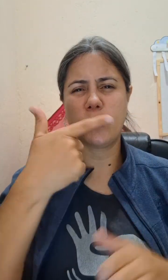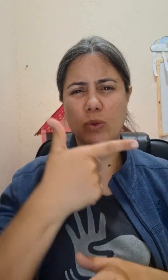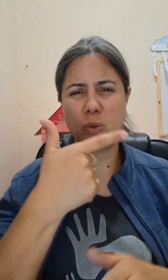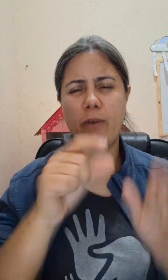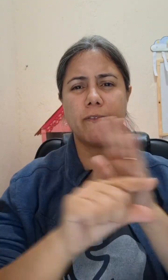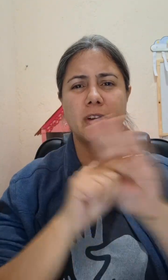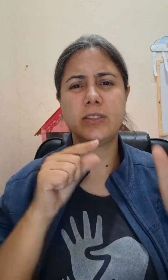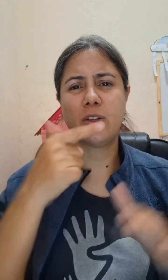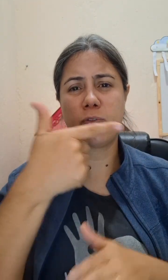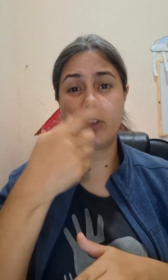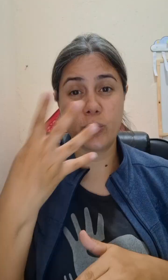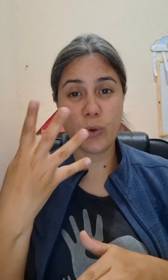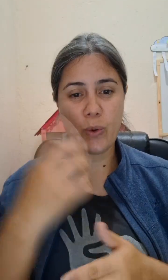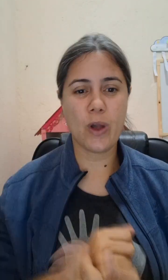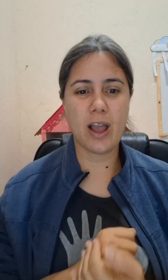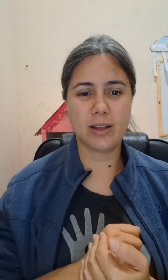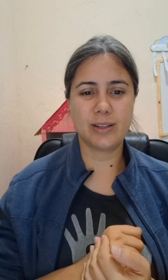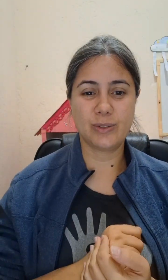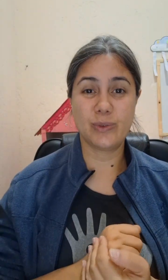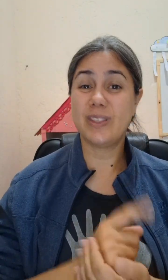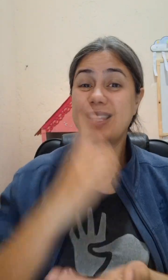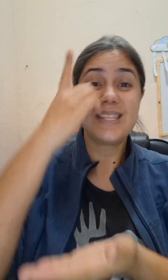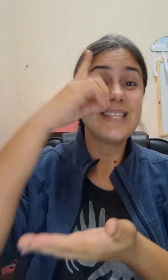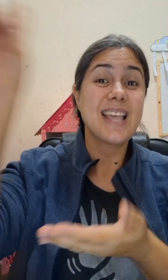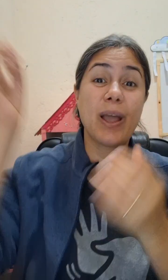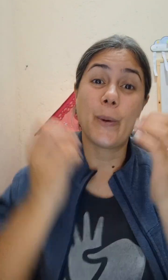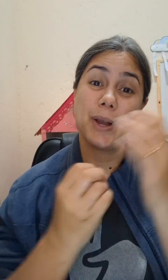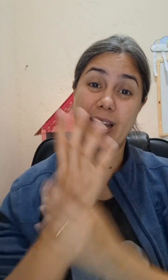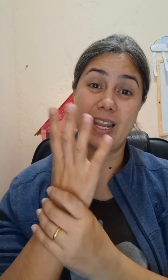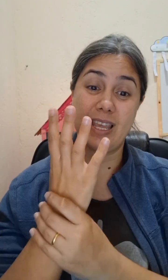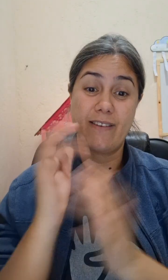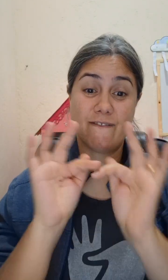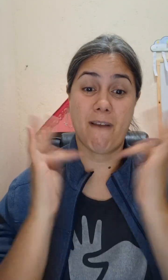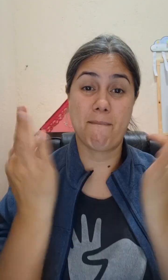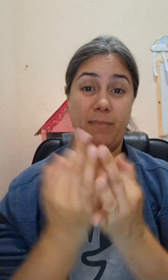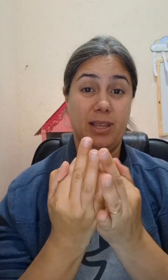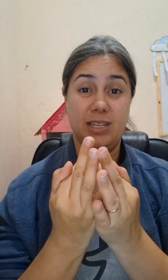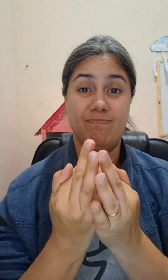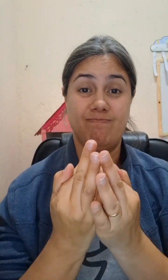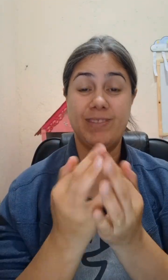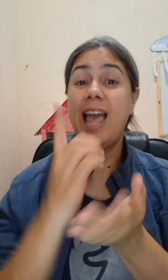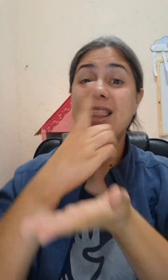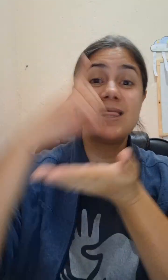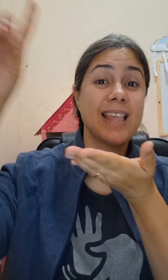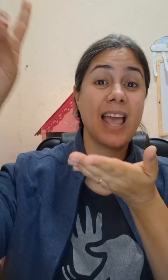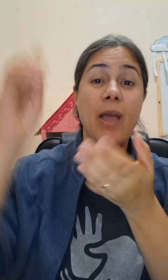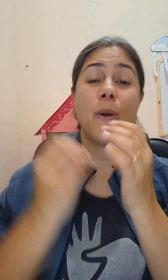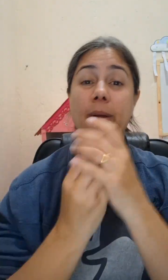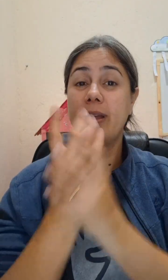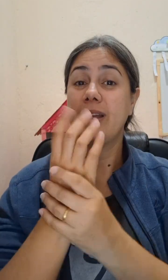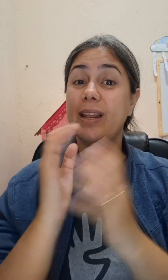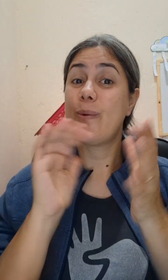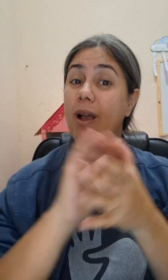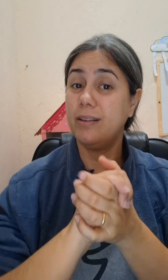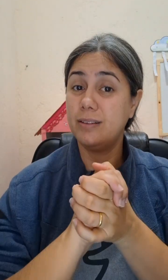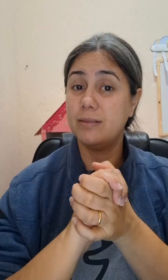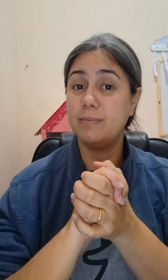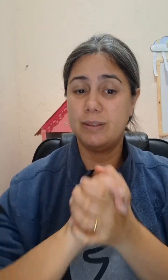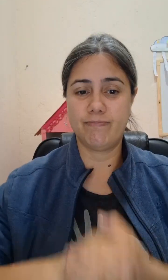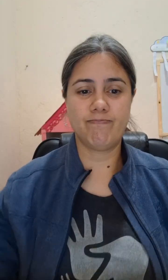Deus que criou a família. Depois, lá em Mateus, Gênesis 2, 24. Depois, lá em Mateus, capítulo